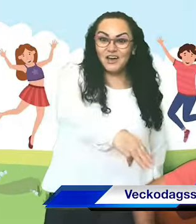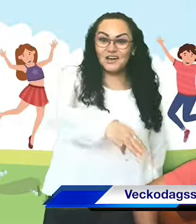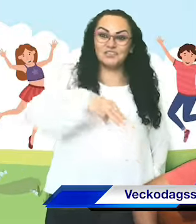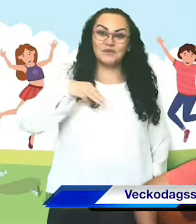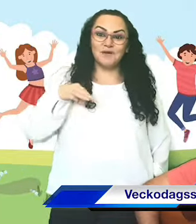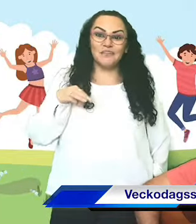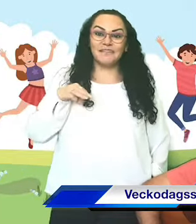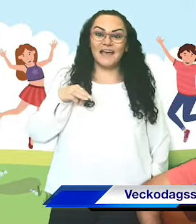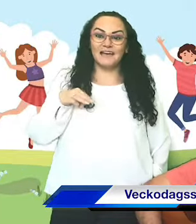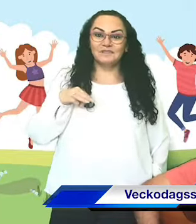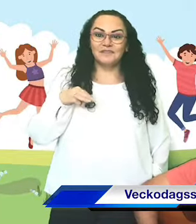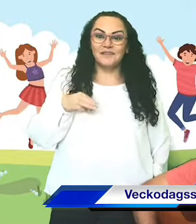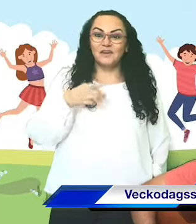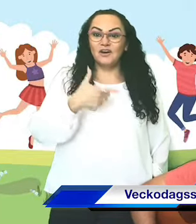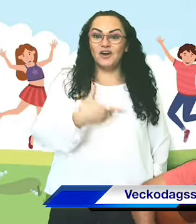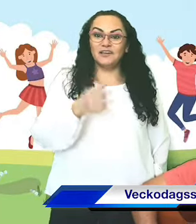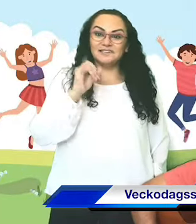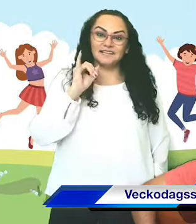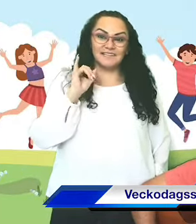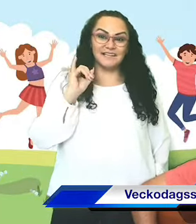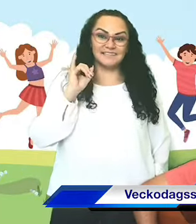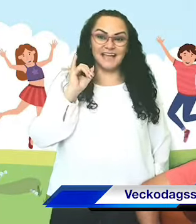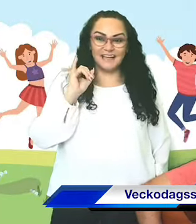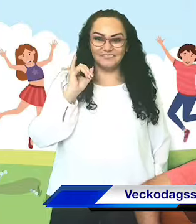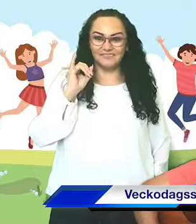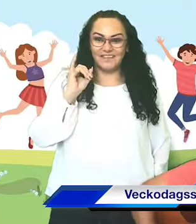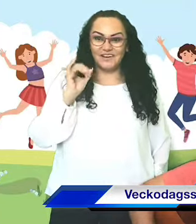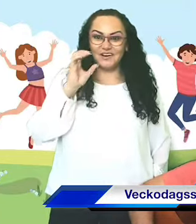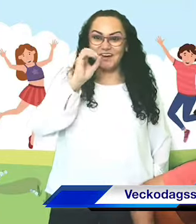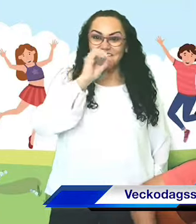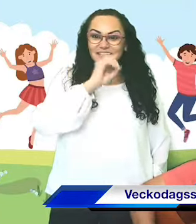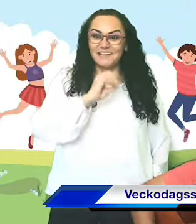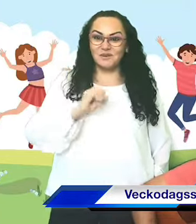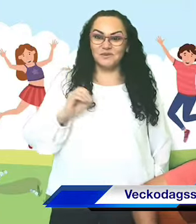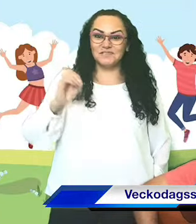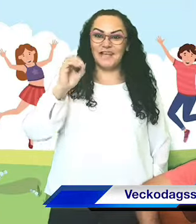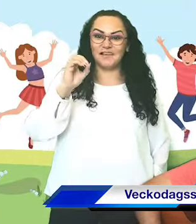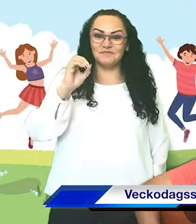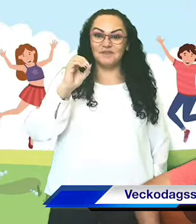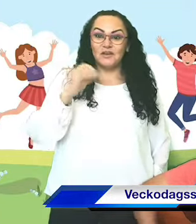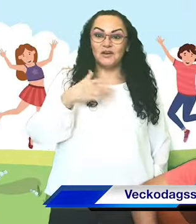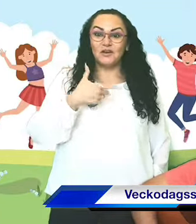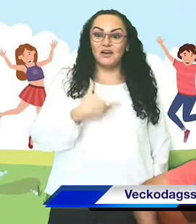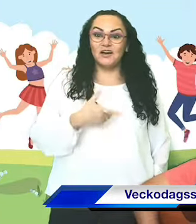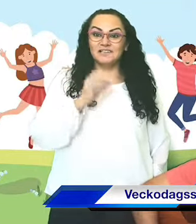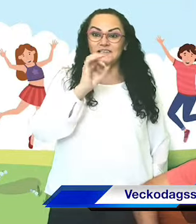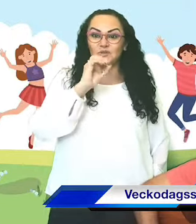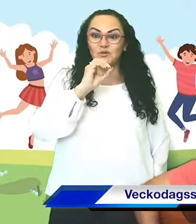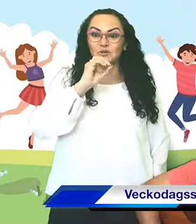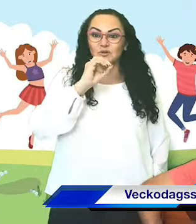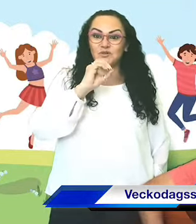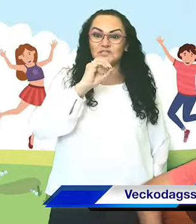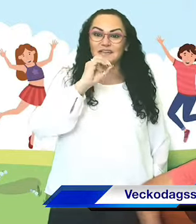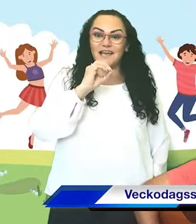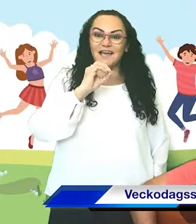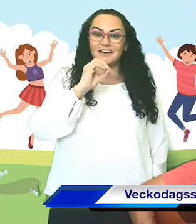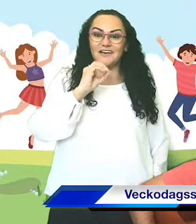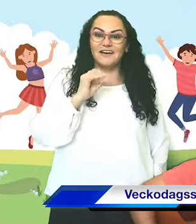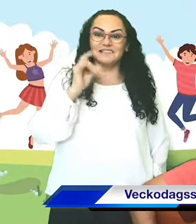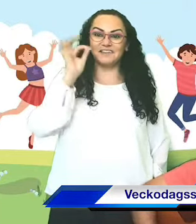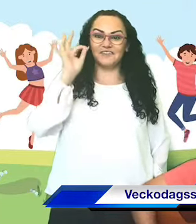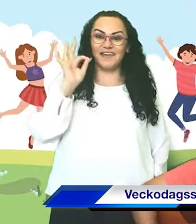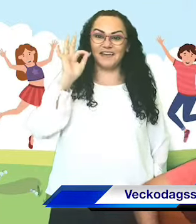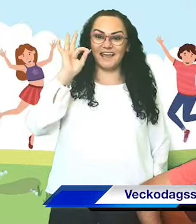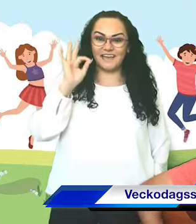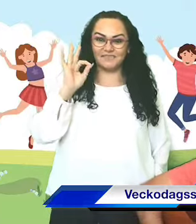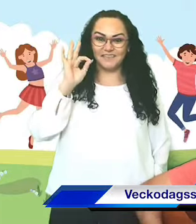Ja, så måndag och sen tisdag. Och sen onsdag, och sen torsdag,